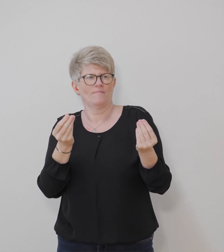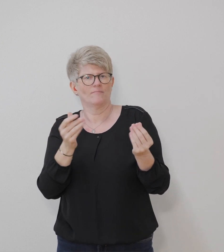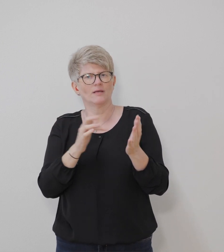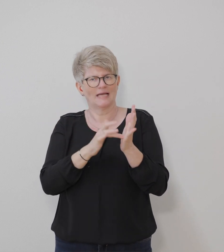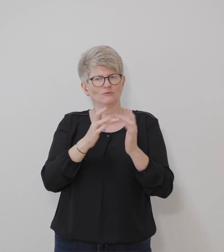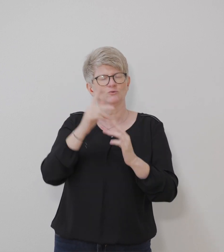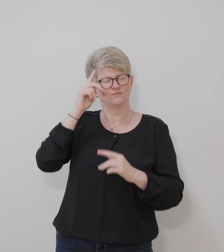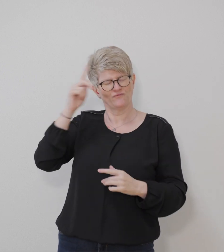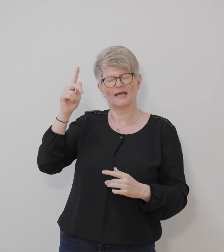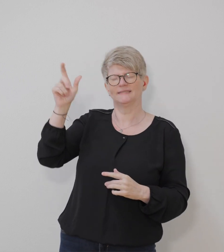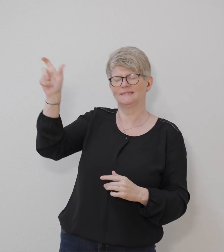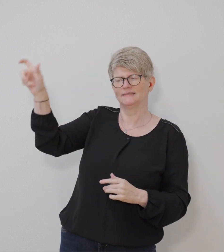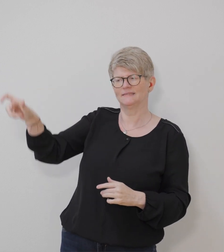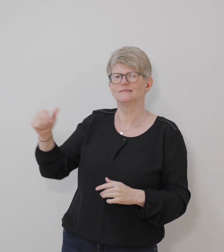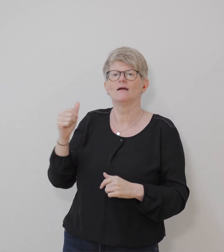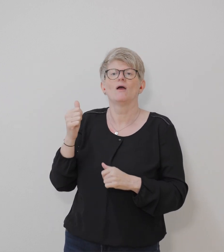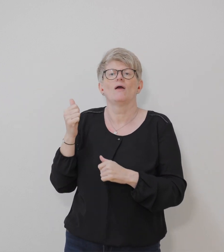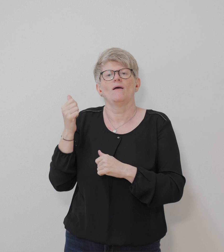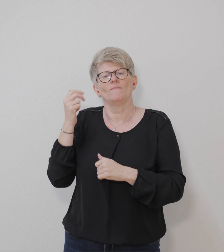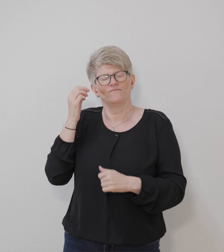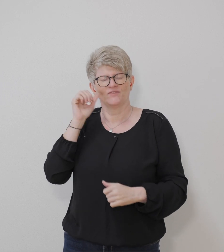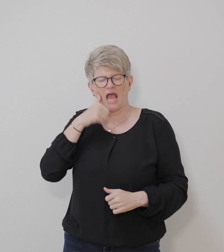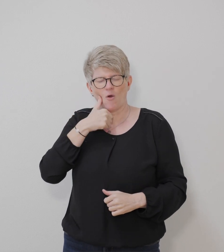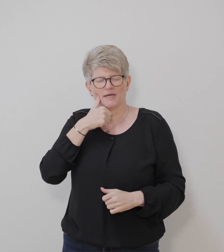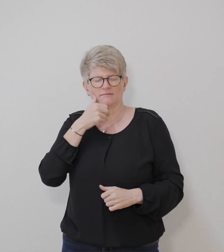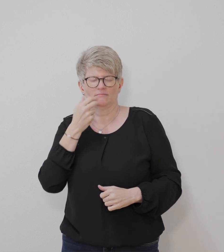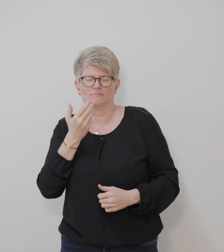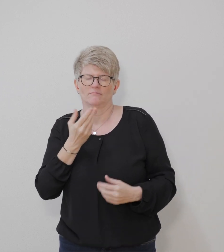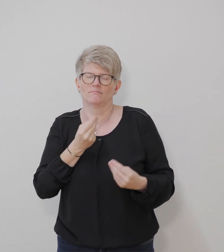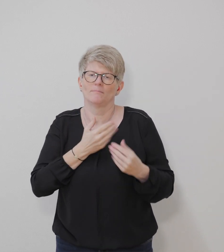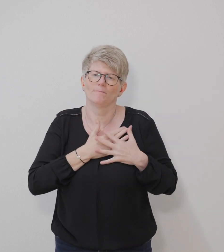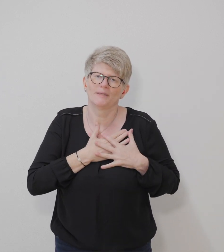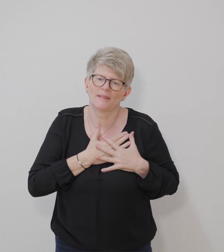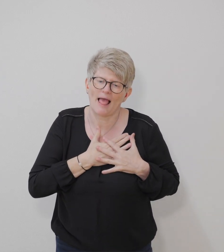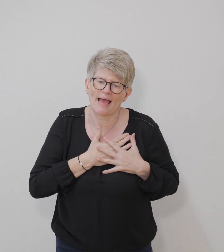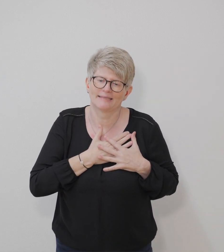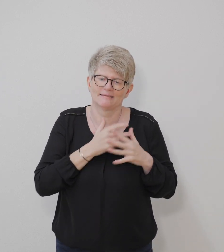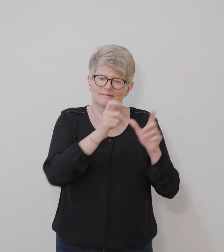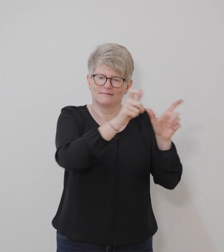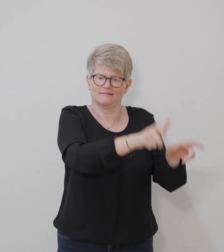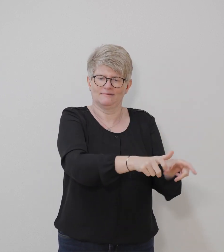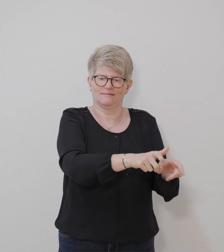eher tränenseliges Gaffertum als die Bereitschaft, wirklich zu helfen.